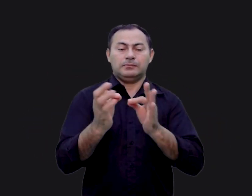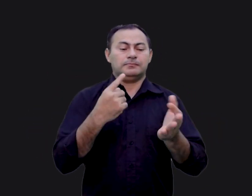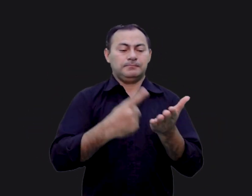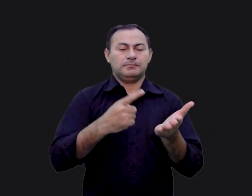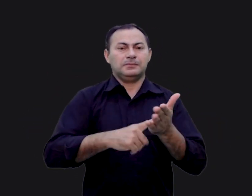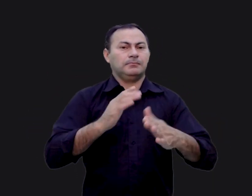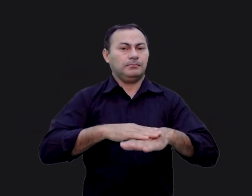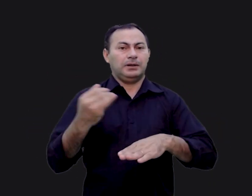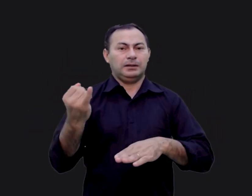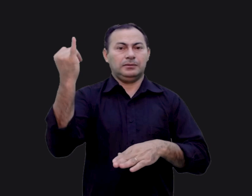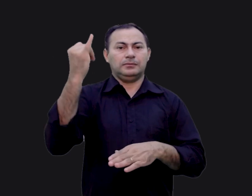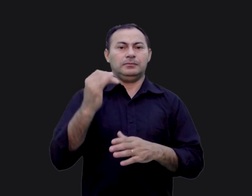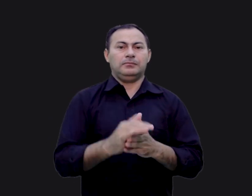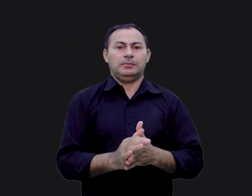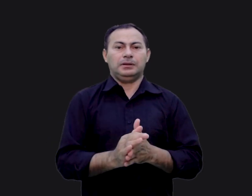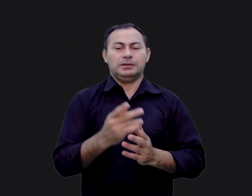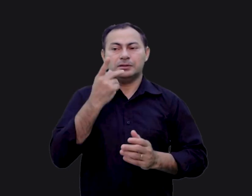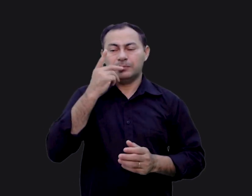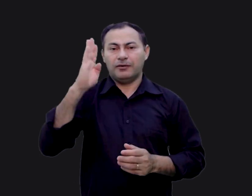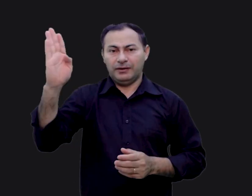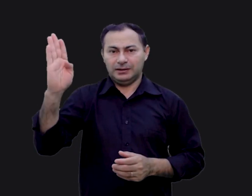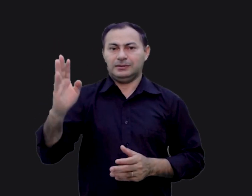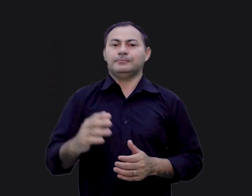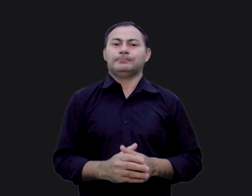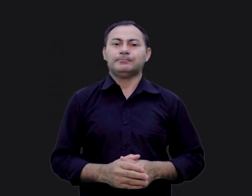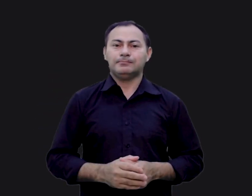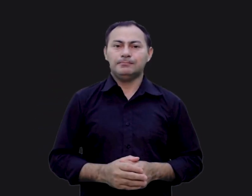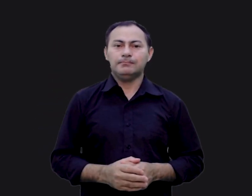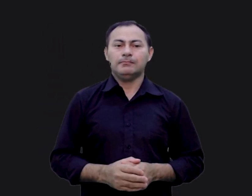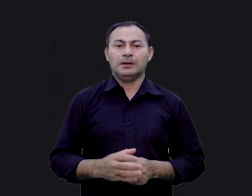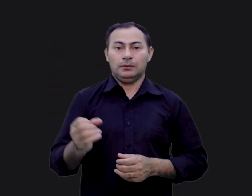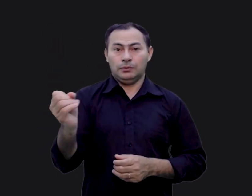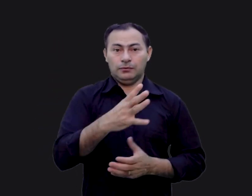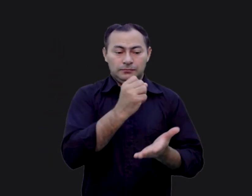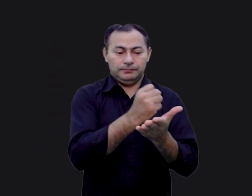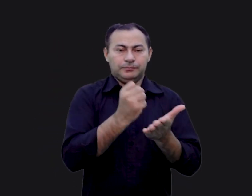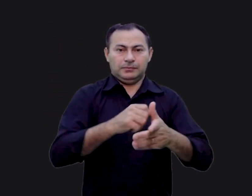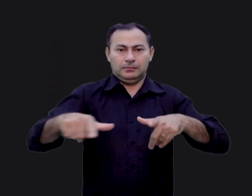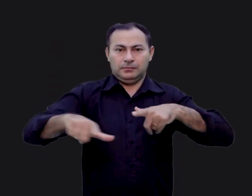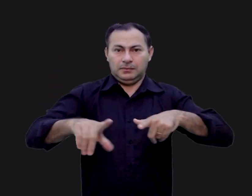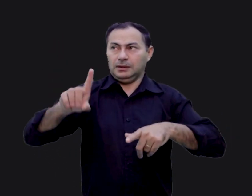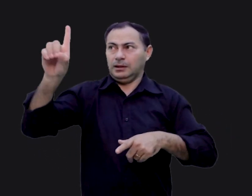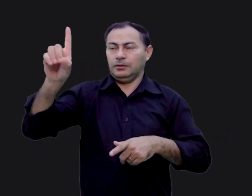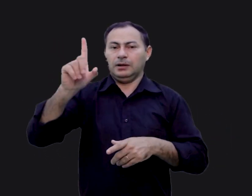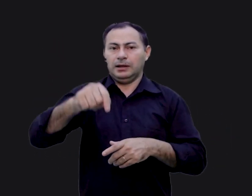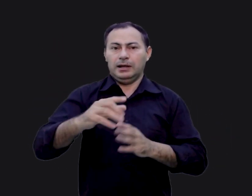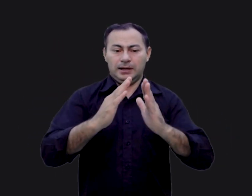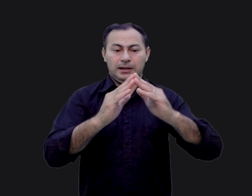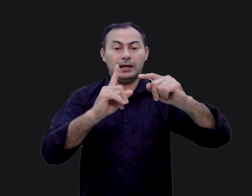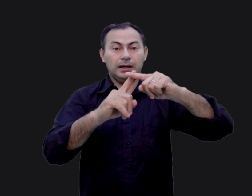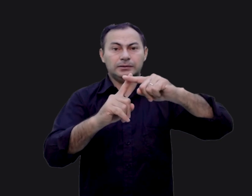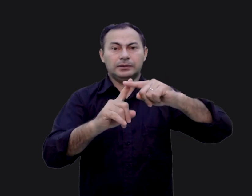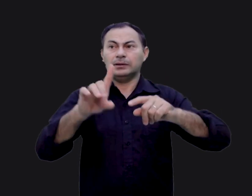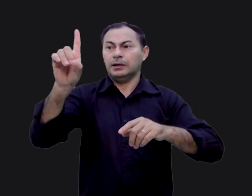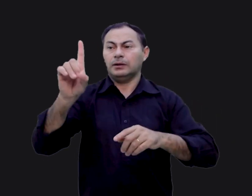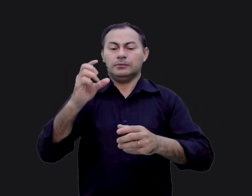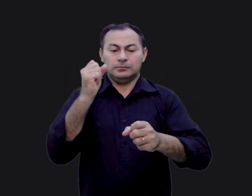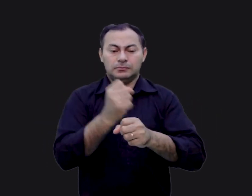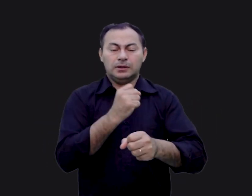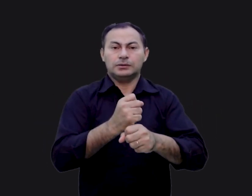das funções mais importantes desses profetas. No Novo Testamento, o trabalho de Deus é a igreja. Deus estava